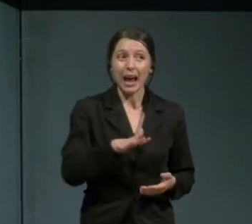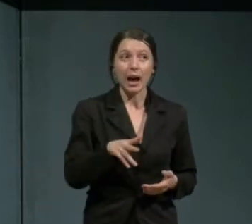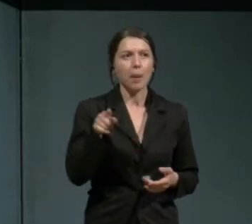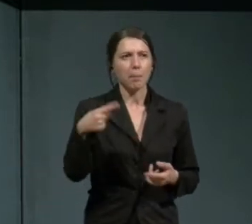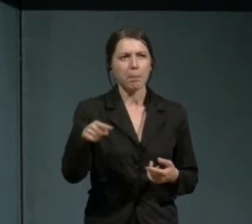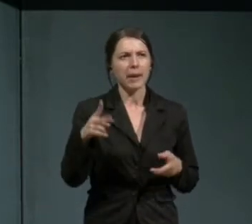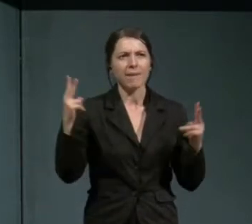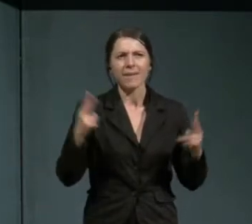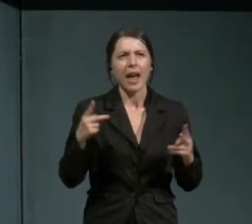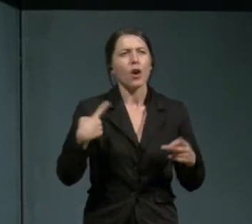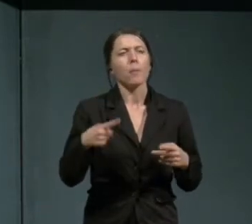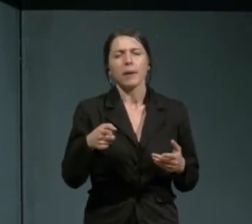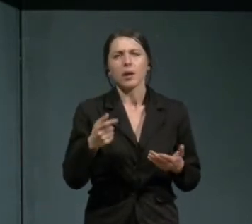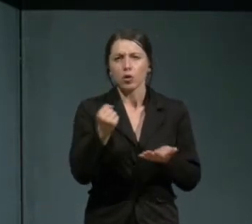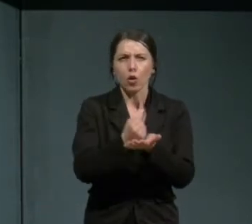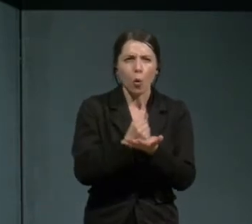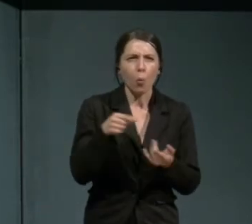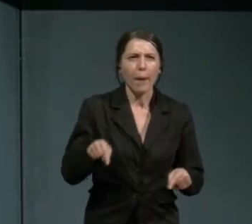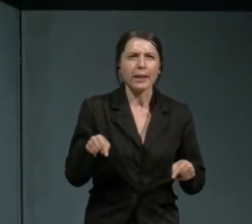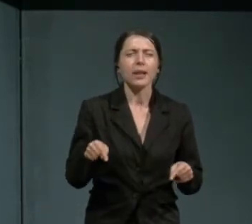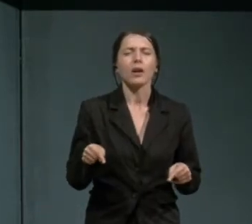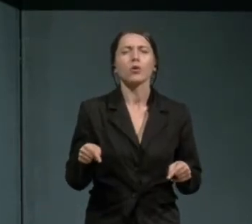vero è un fatto documentato